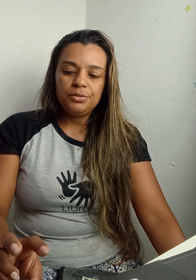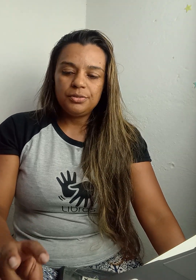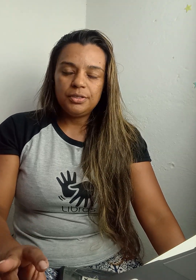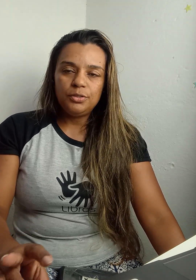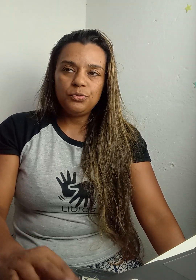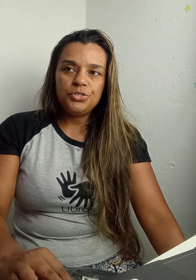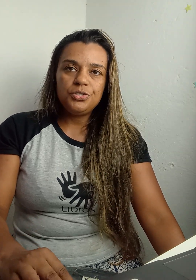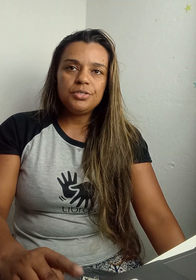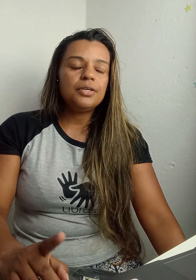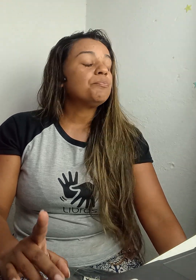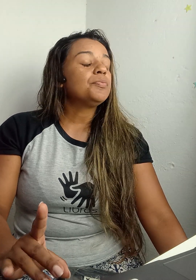Não se diz,